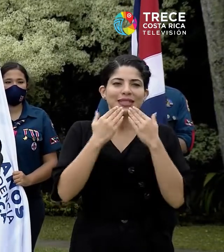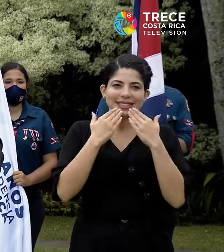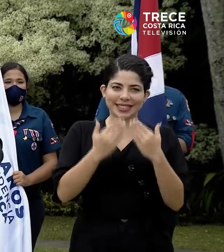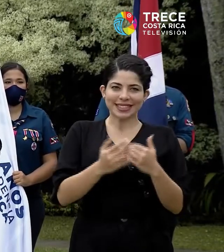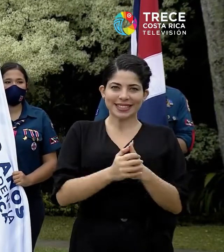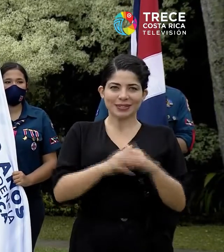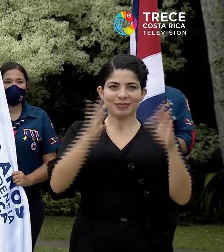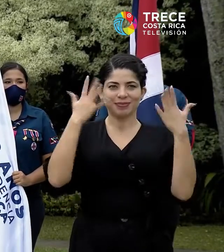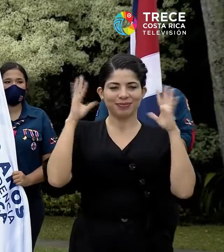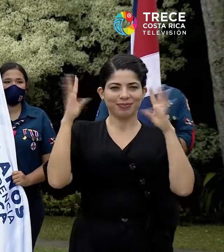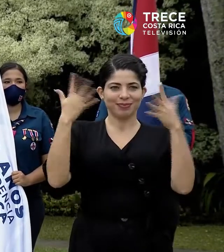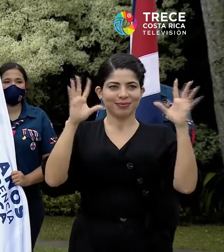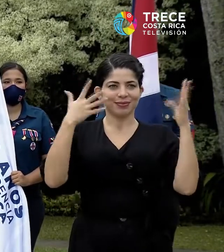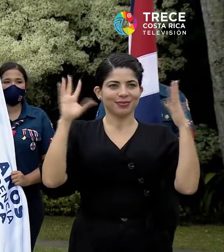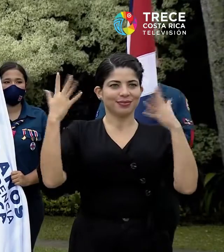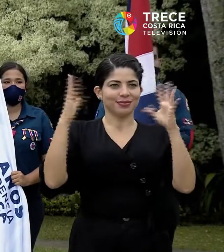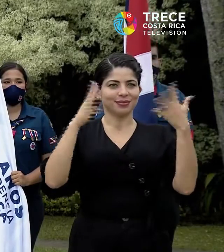gracias.